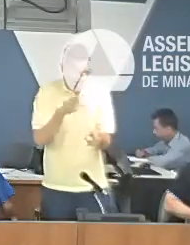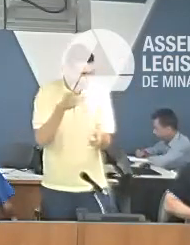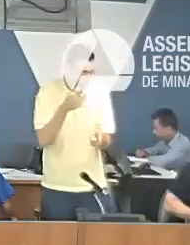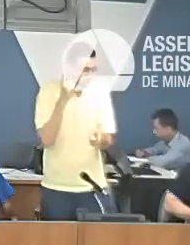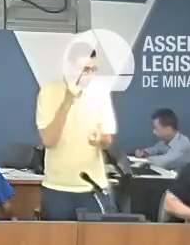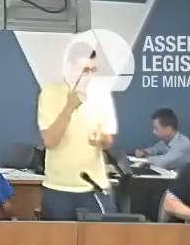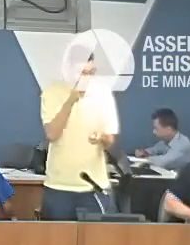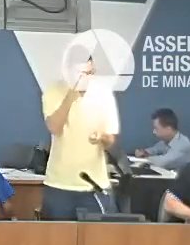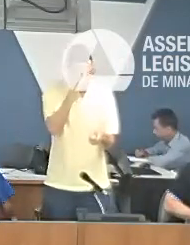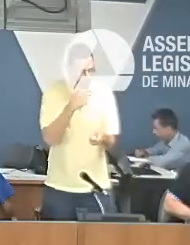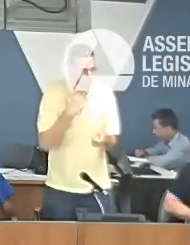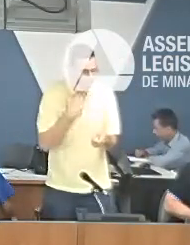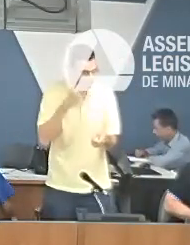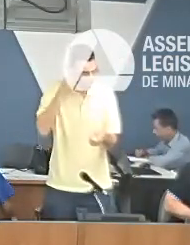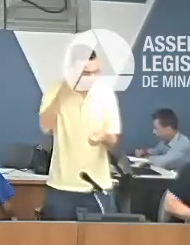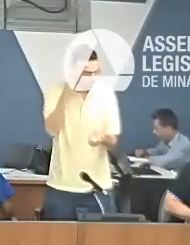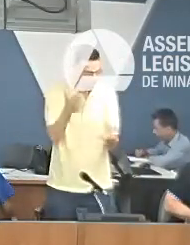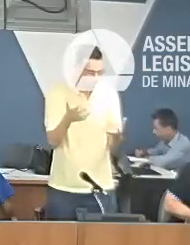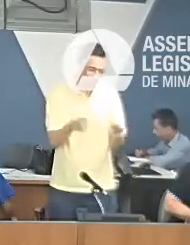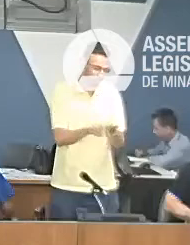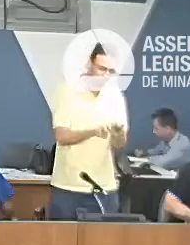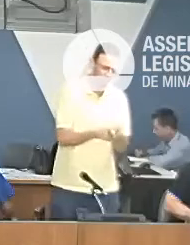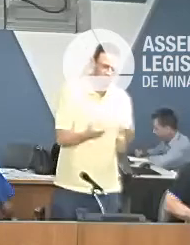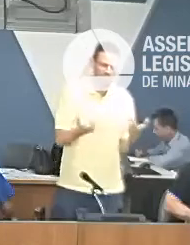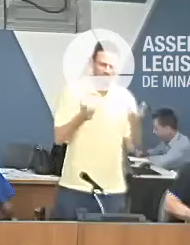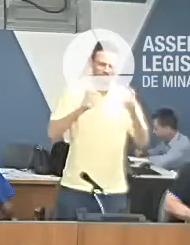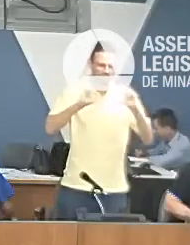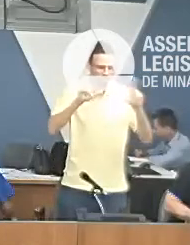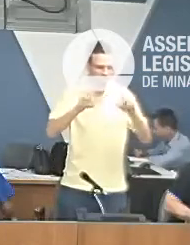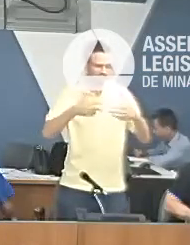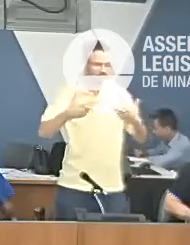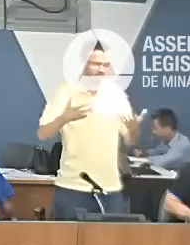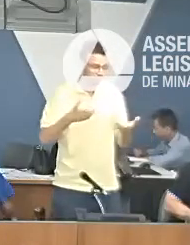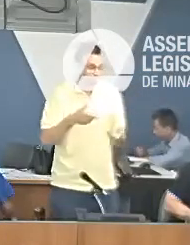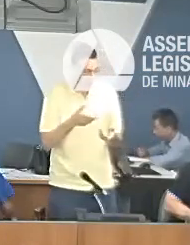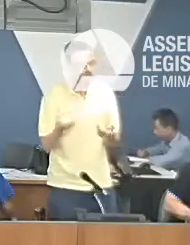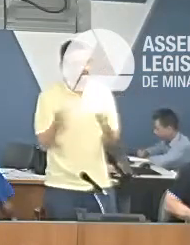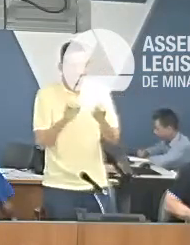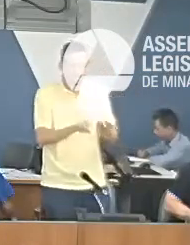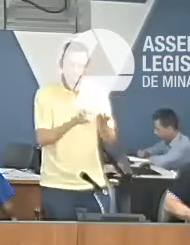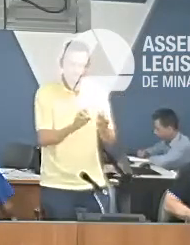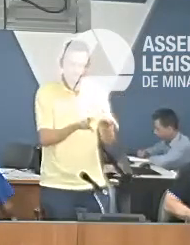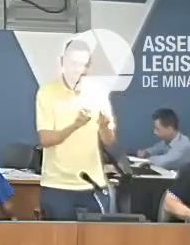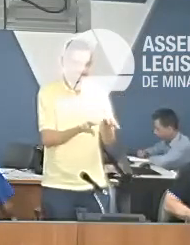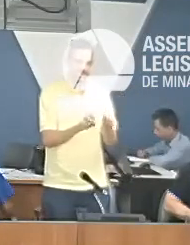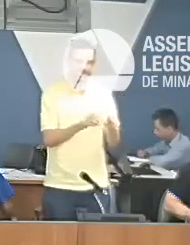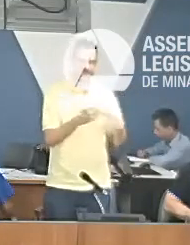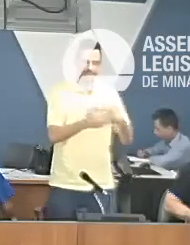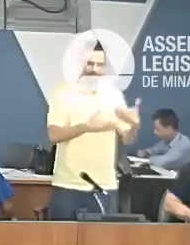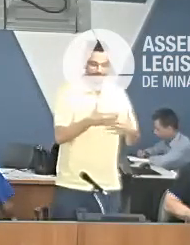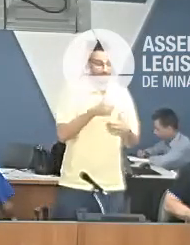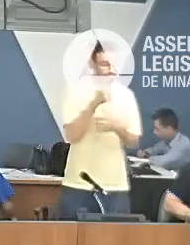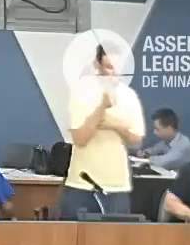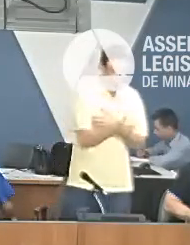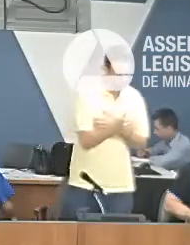comunicação adequada porque o professor de educação física não tem 11 não consegue comunicar com eles não tem